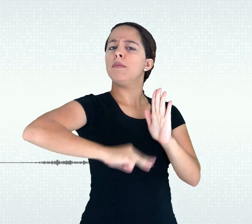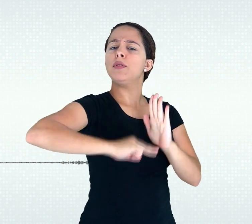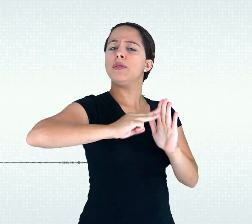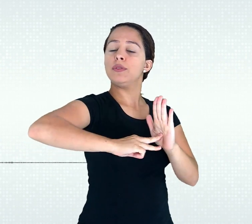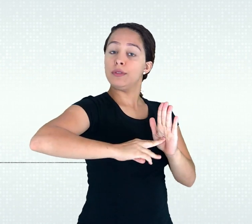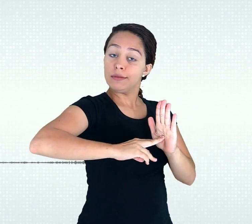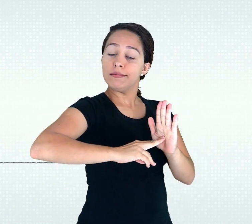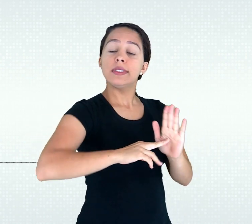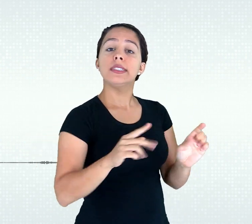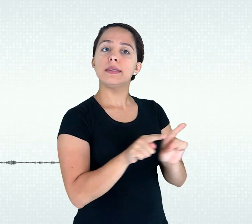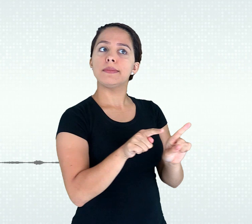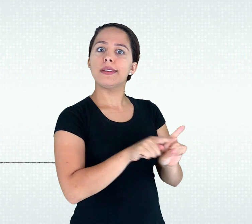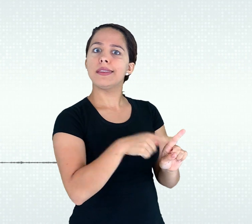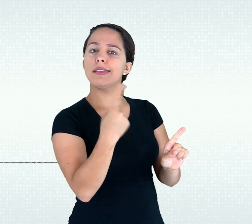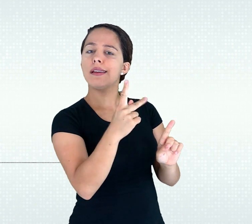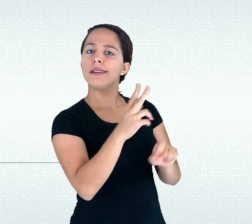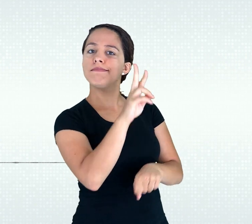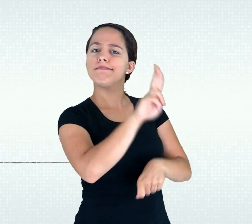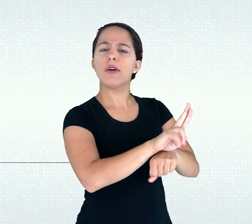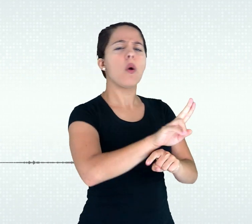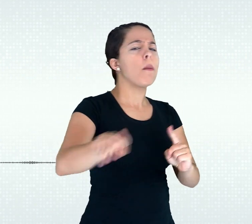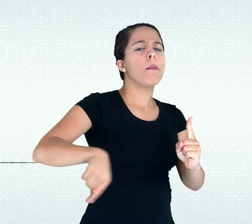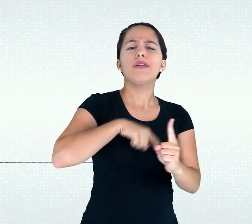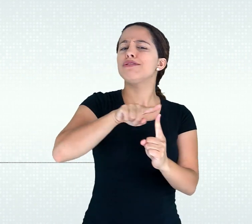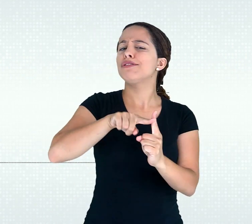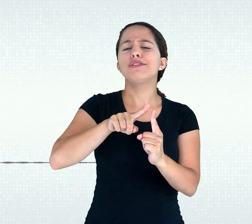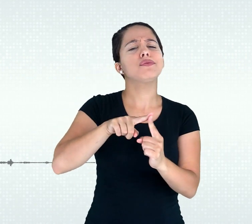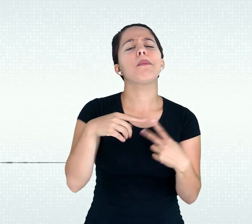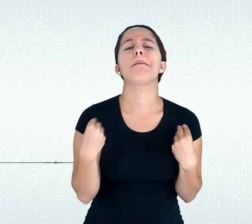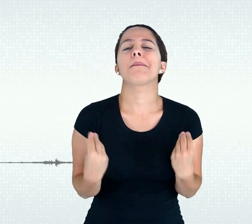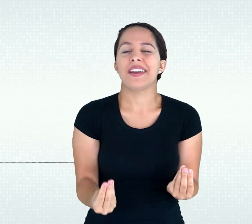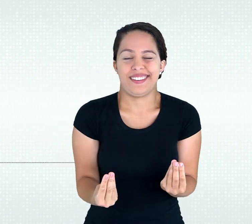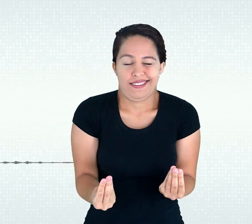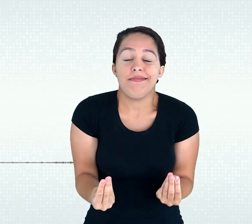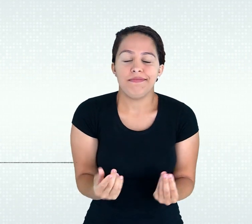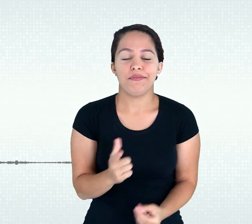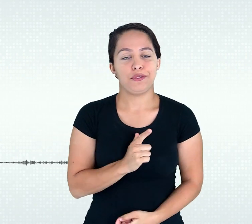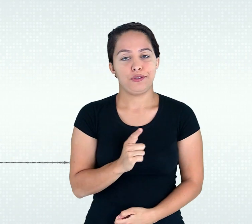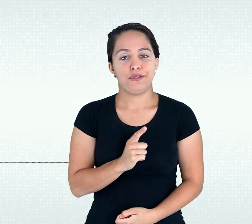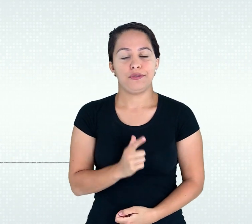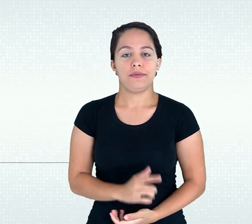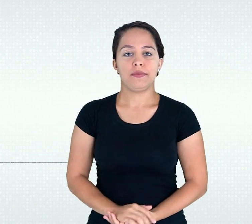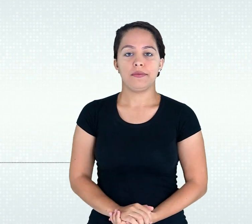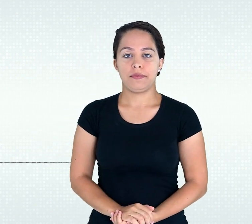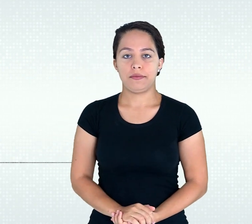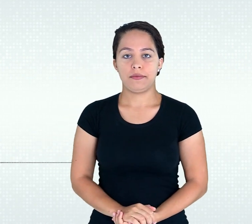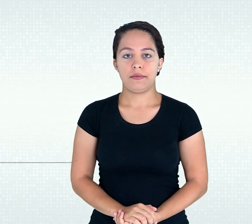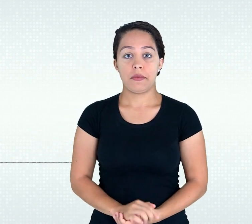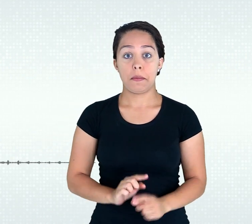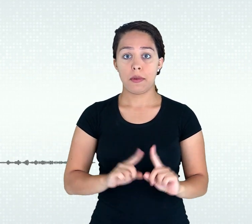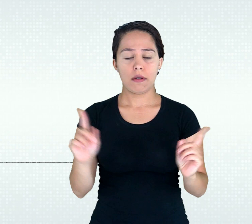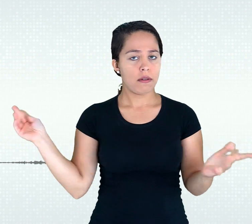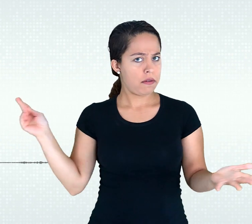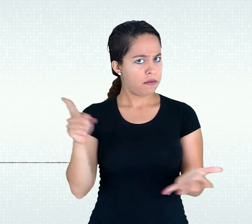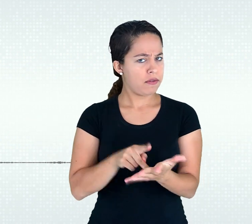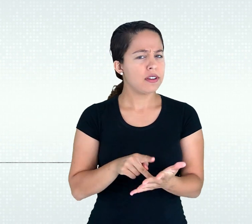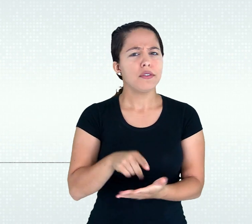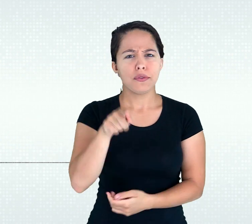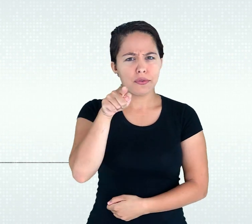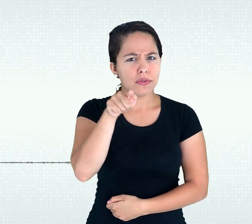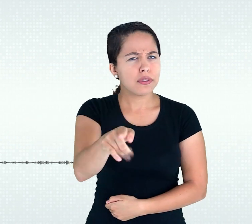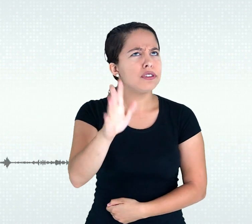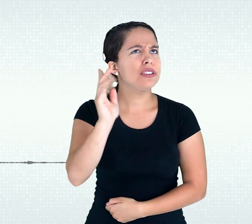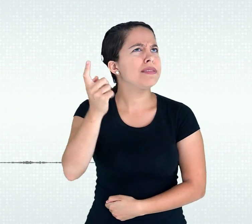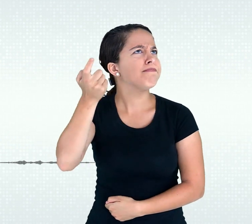principalmente sua finalidade ou seja para que ela serve mas de